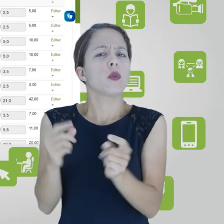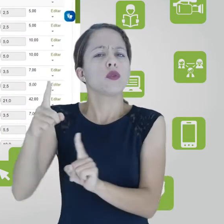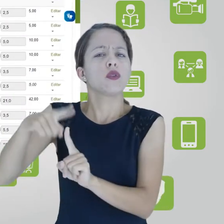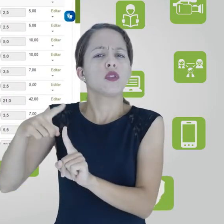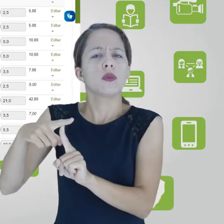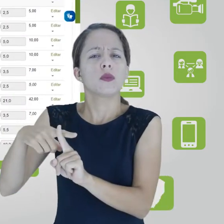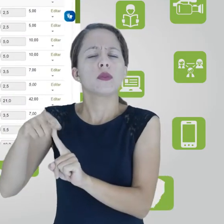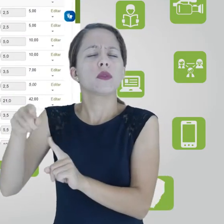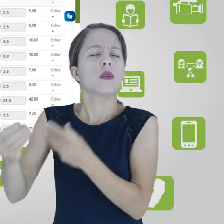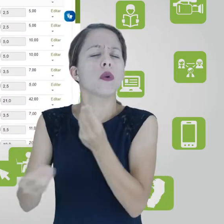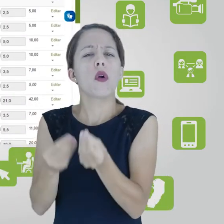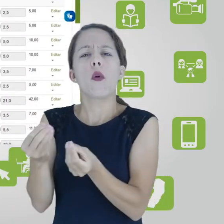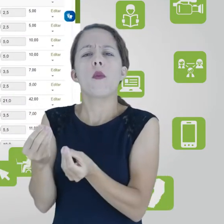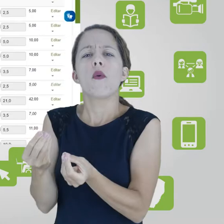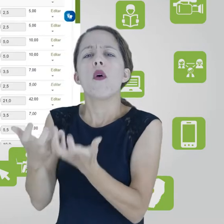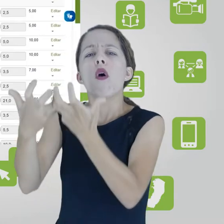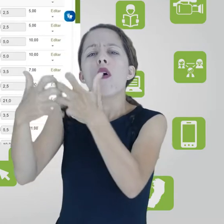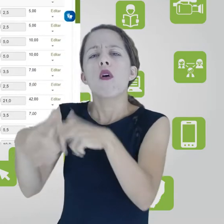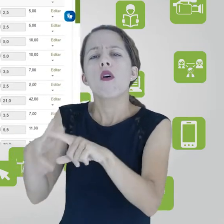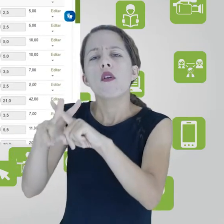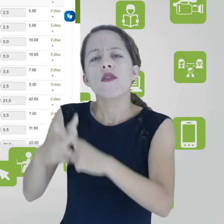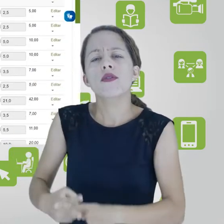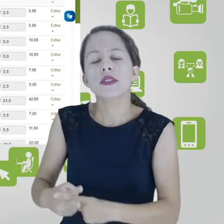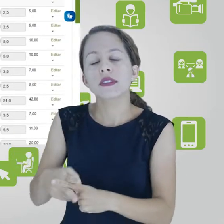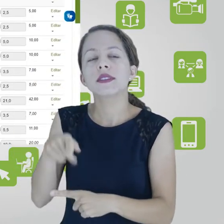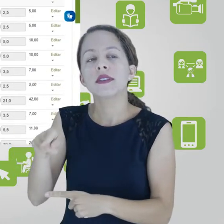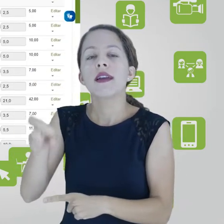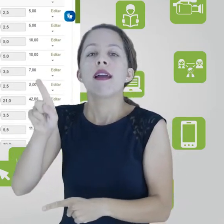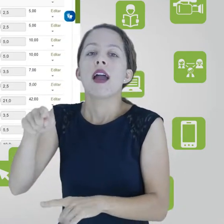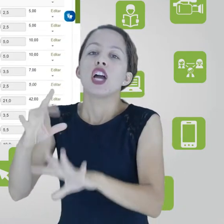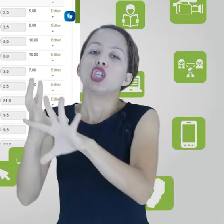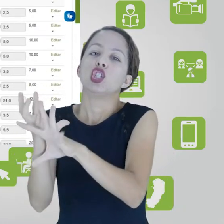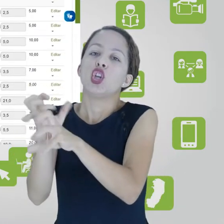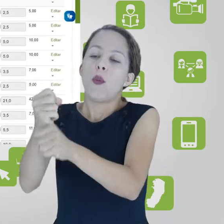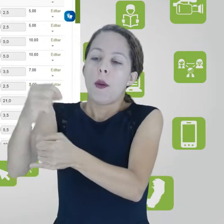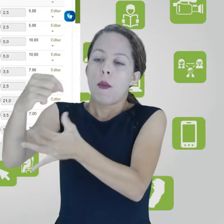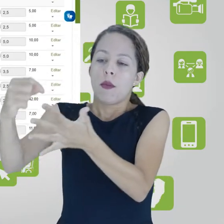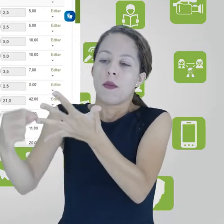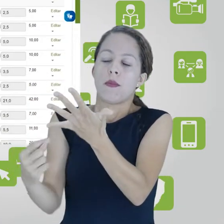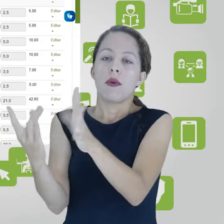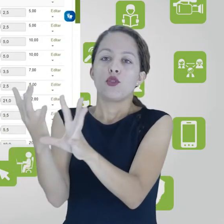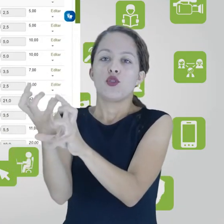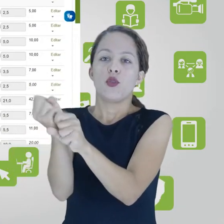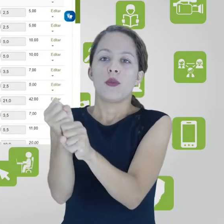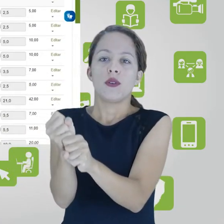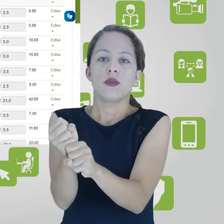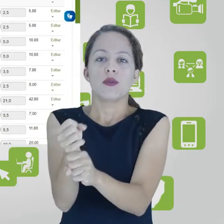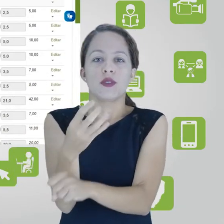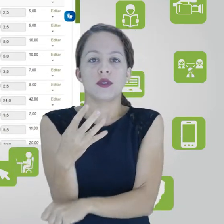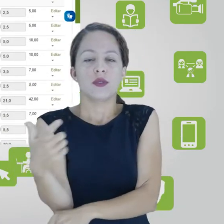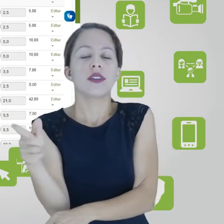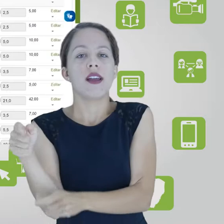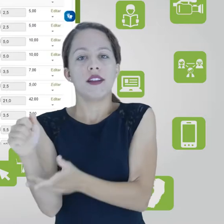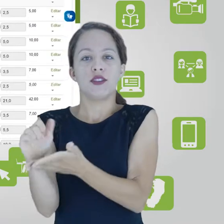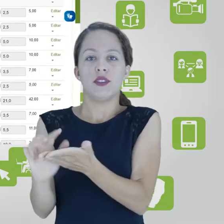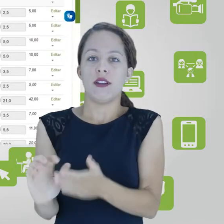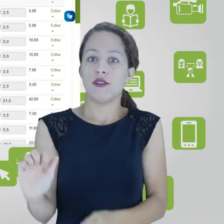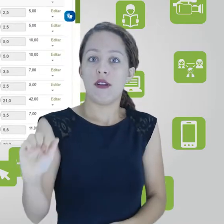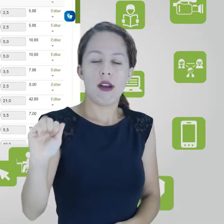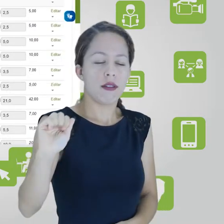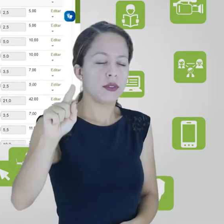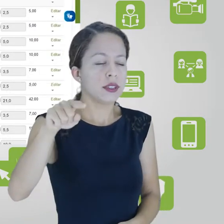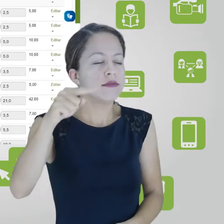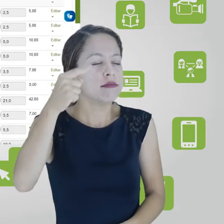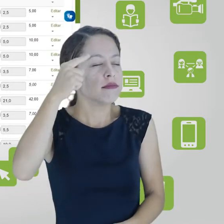Vai ser soma das notas. Depois vocês vão ver direitinho lá no Moodle, mas por